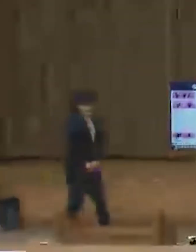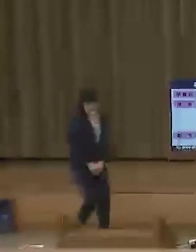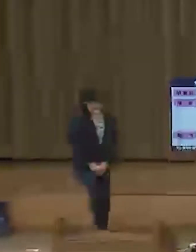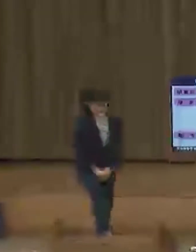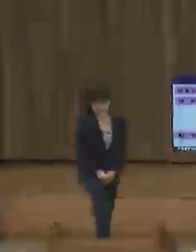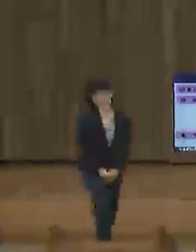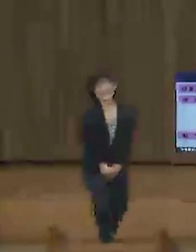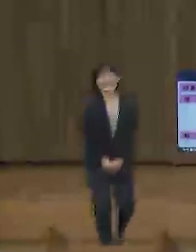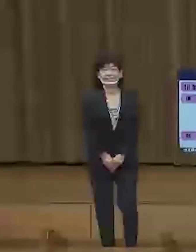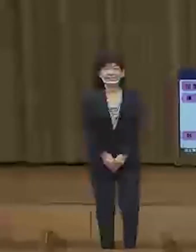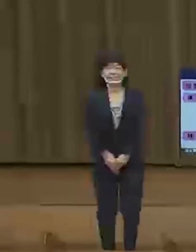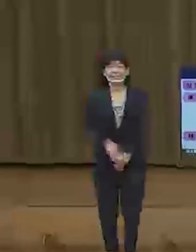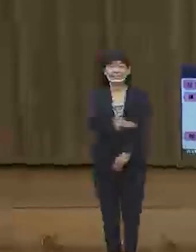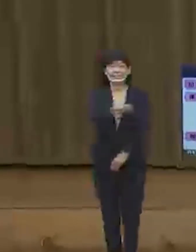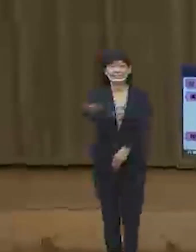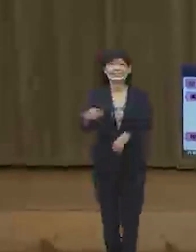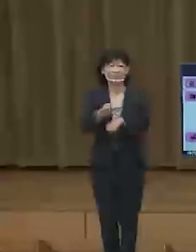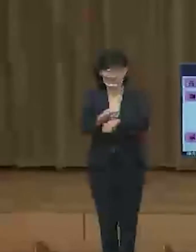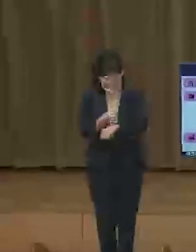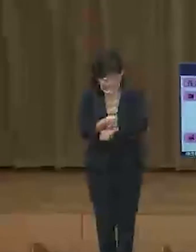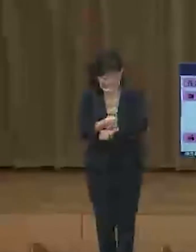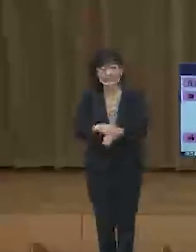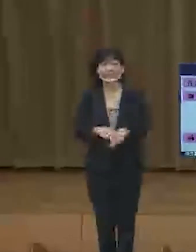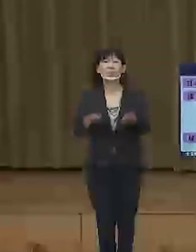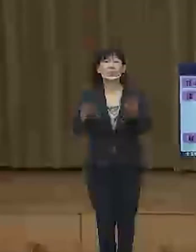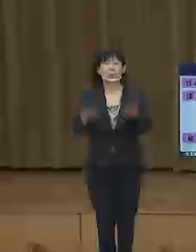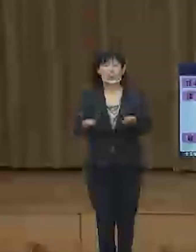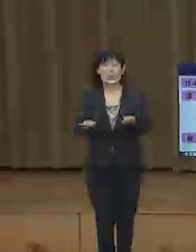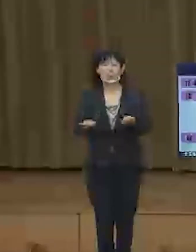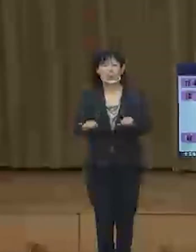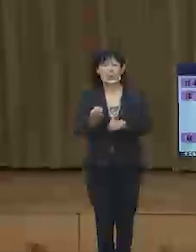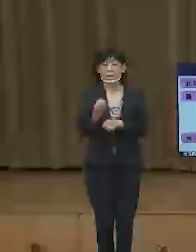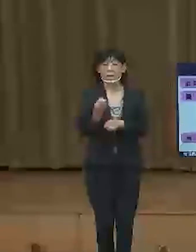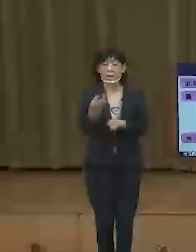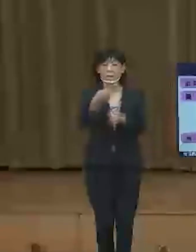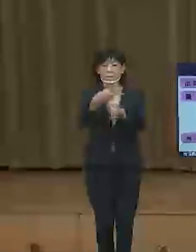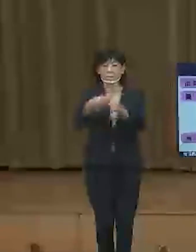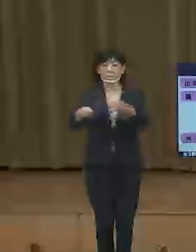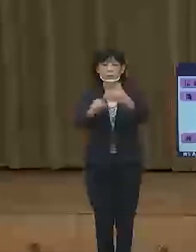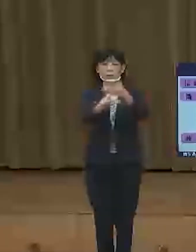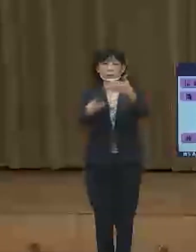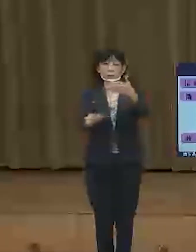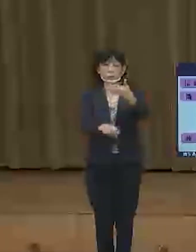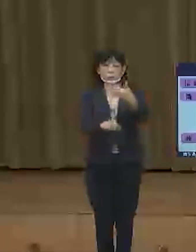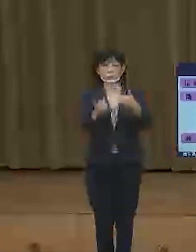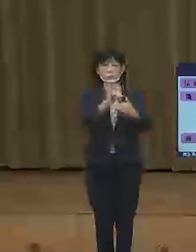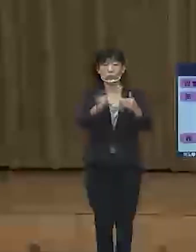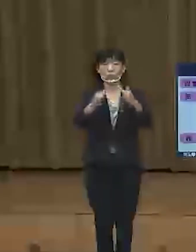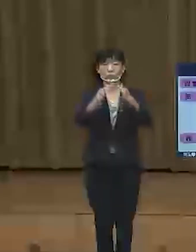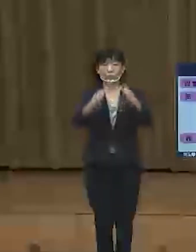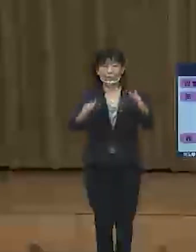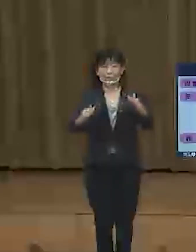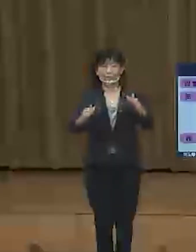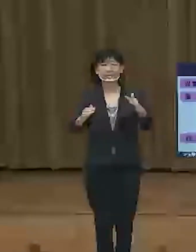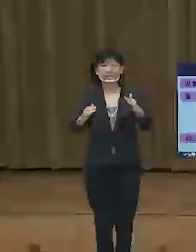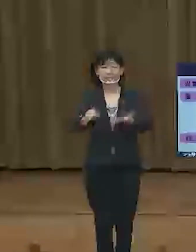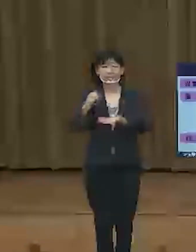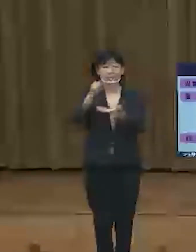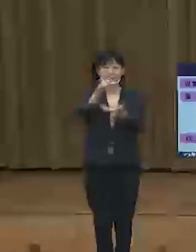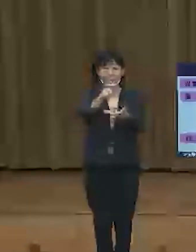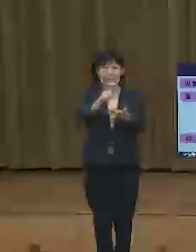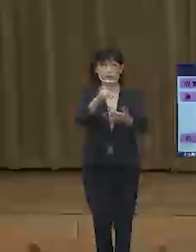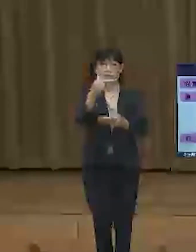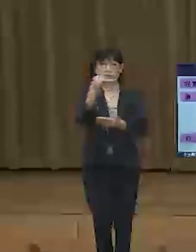皆さんお疲れ様でございます。本日は令和2年9月定例会府議予定議案につい